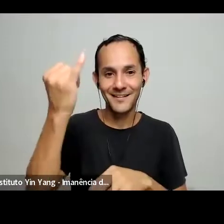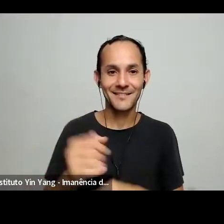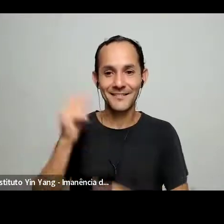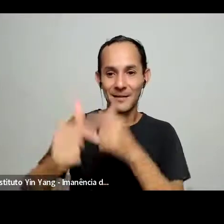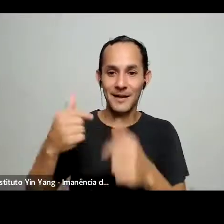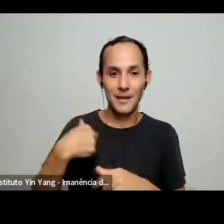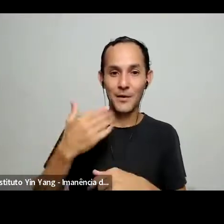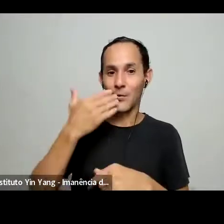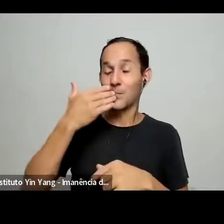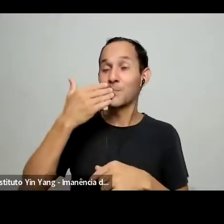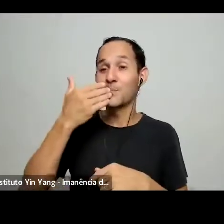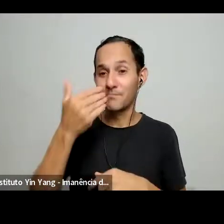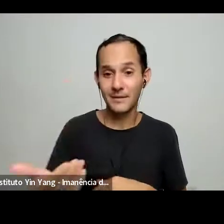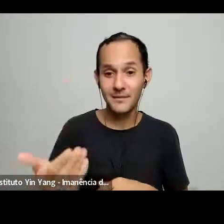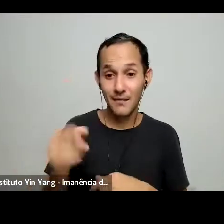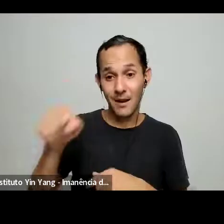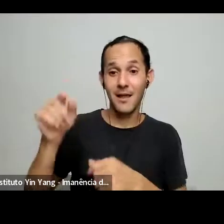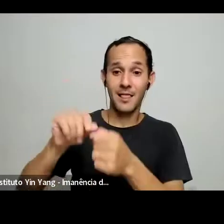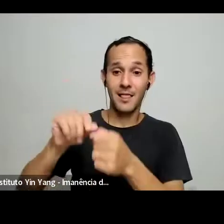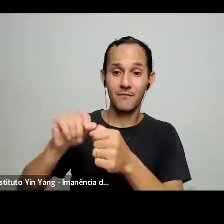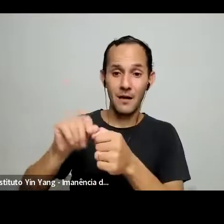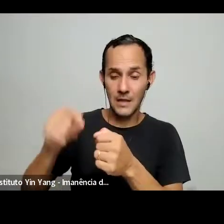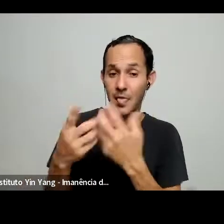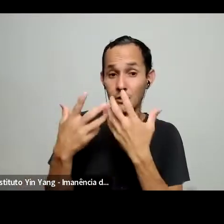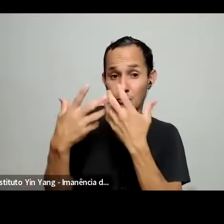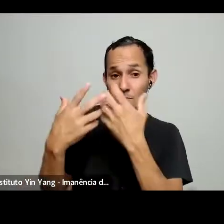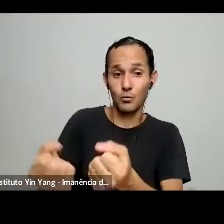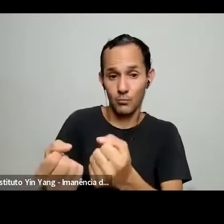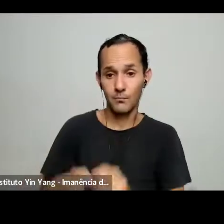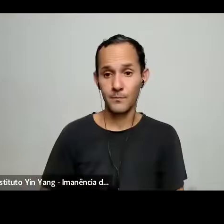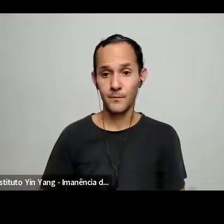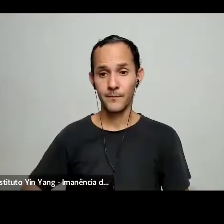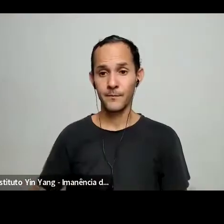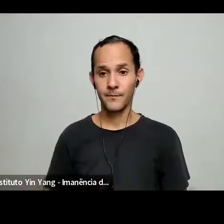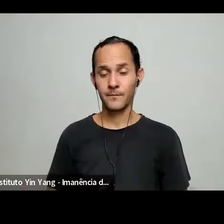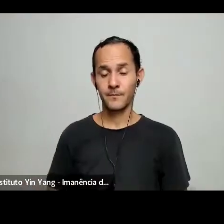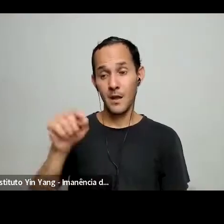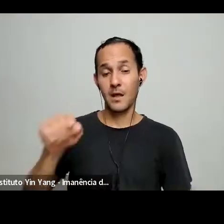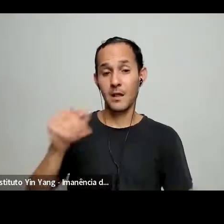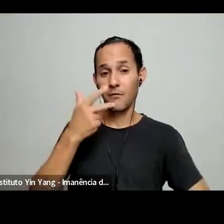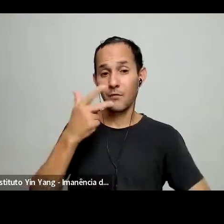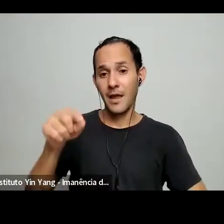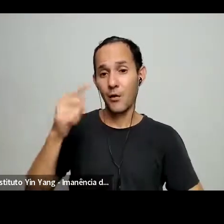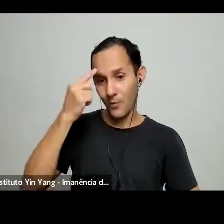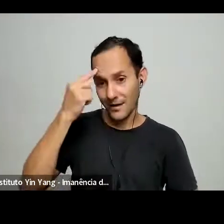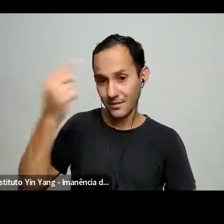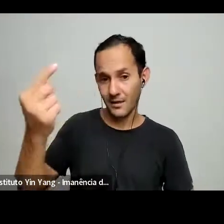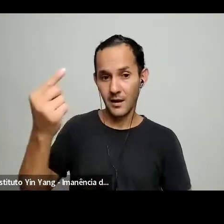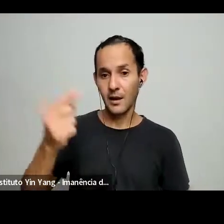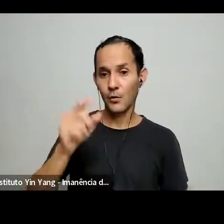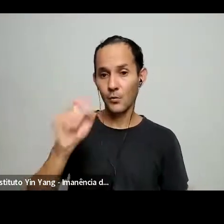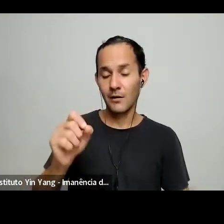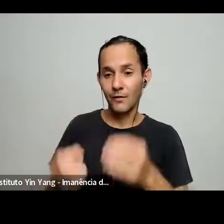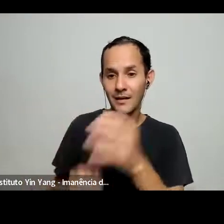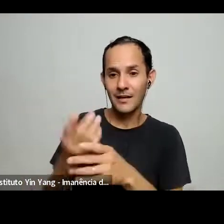pedi, né, para ela fazer, ela topou, né? Conforme ela disse, foi uma ideia que nasceu lá até